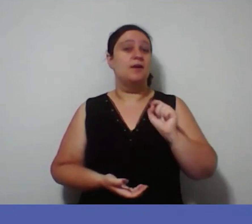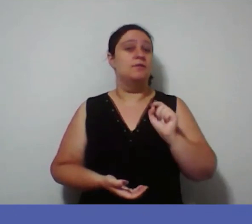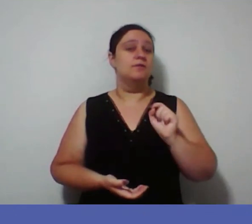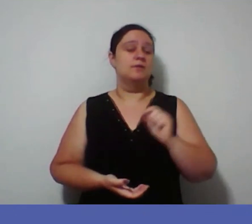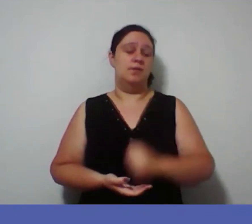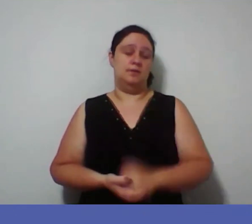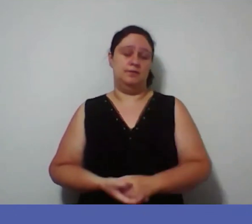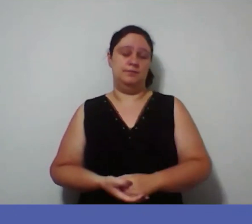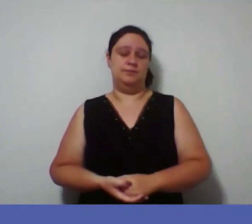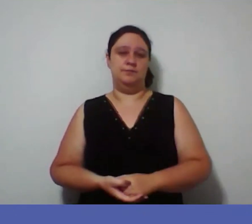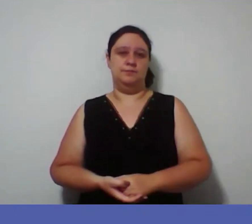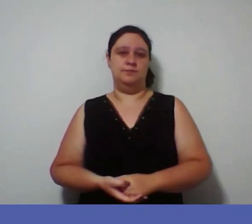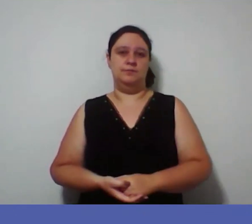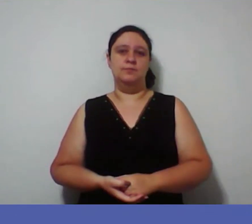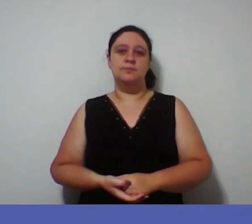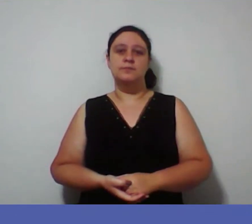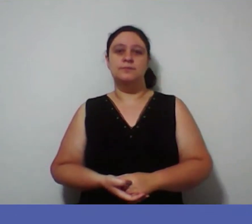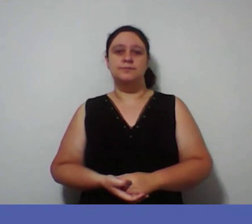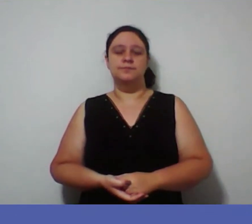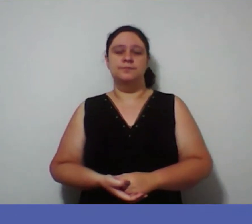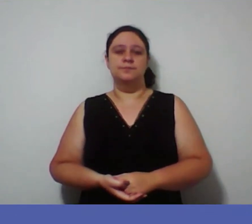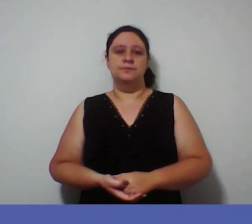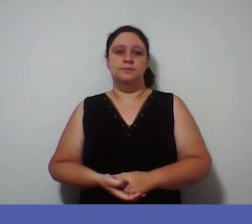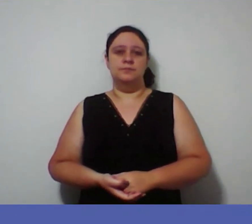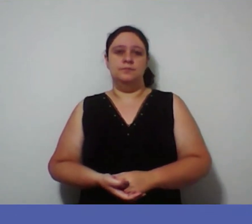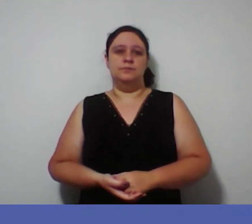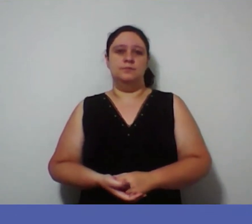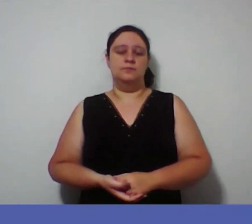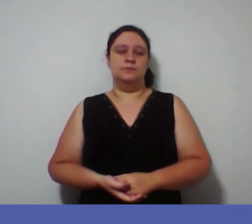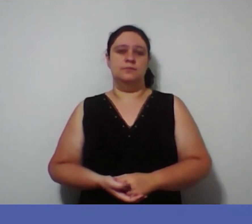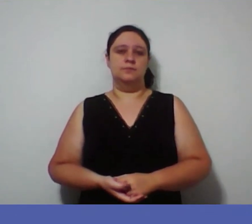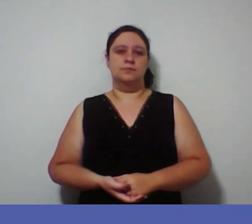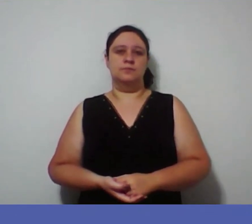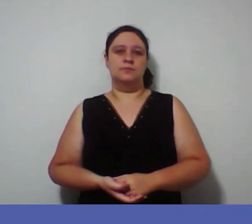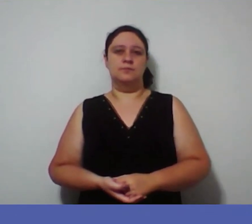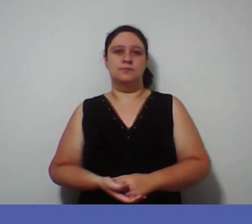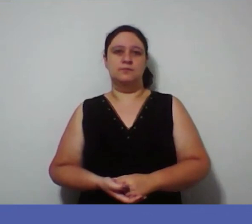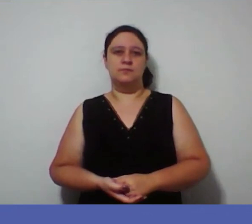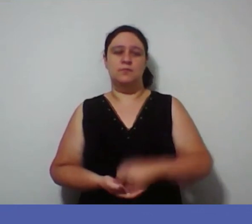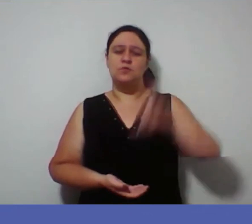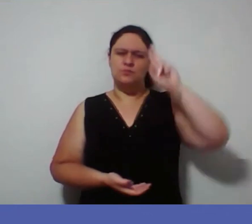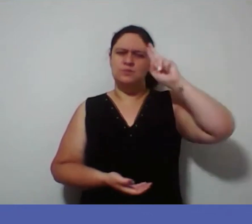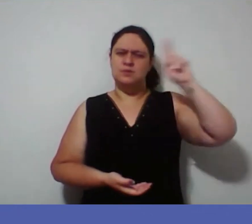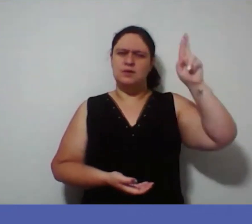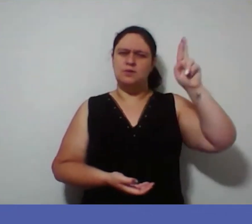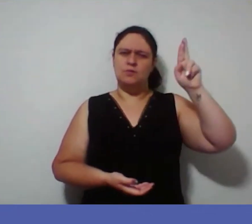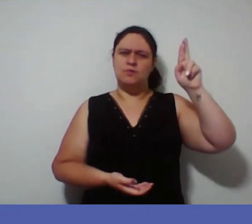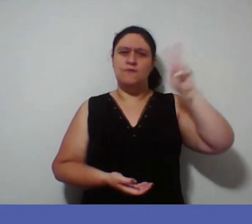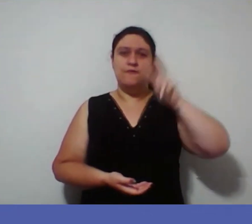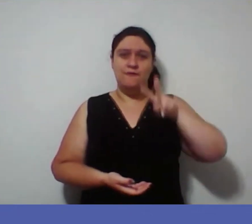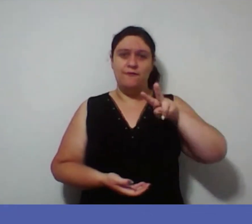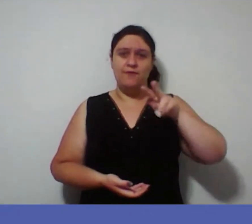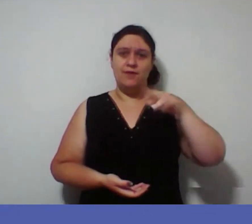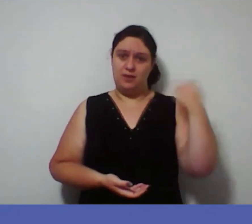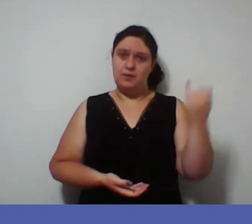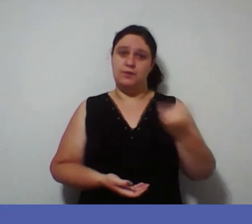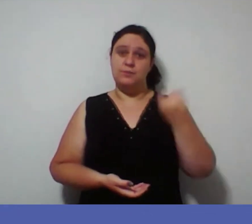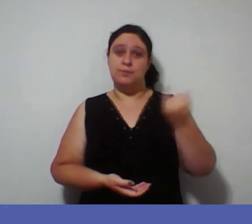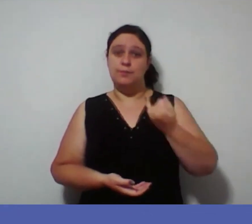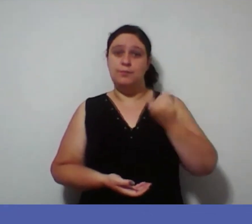Irmãos, vale a pena. O Senhor dá tanta importância para os